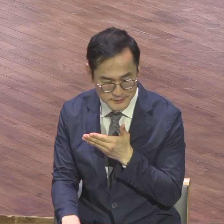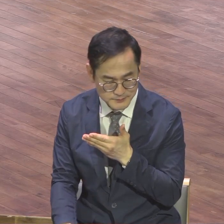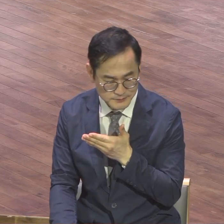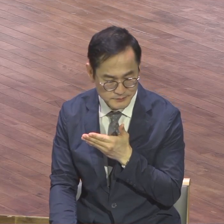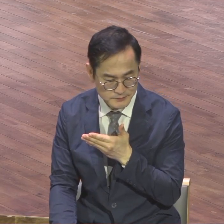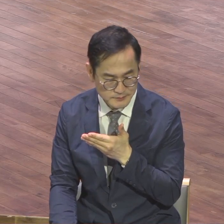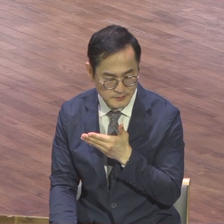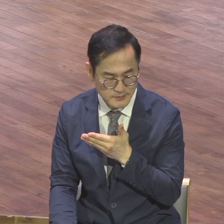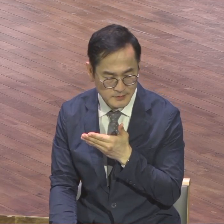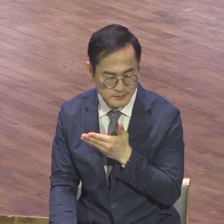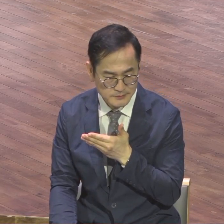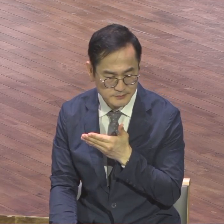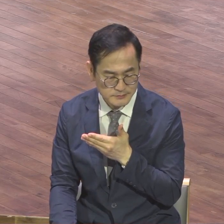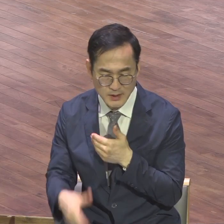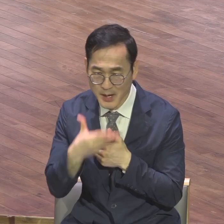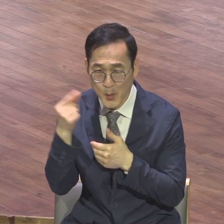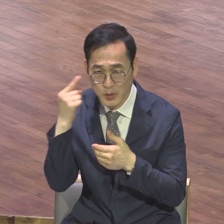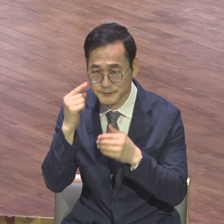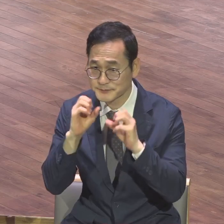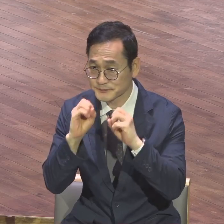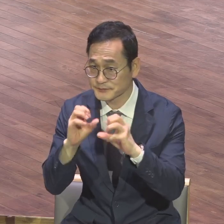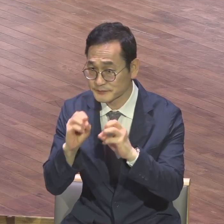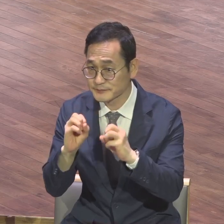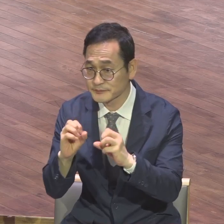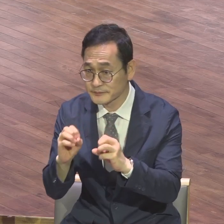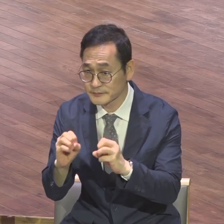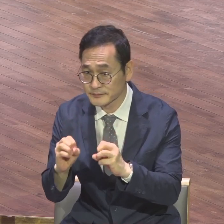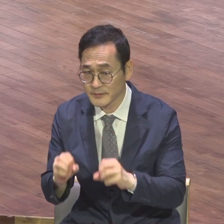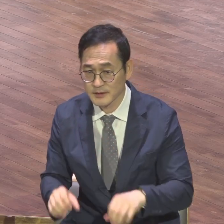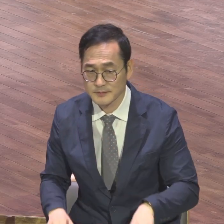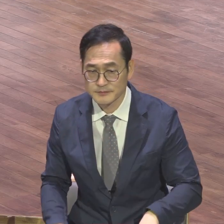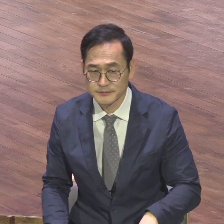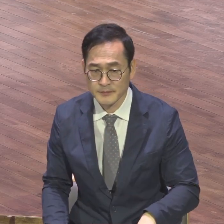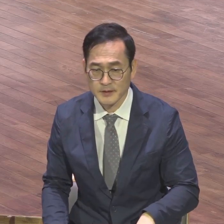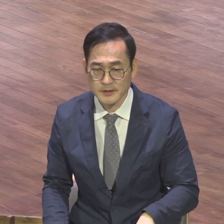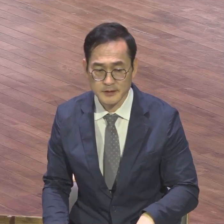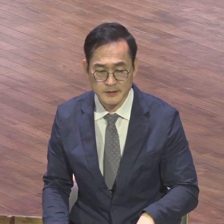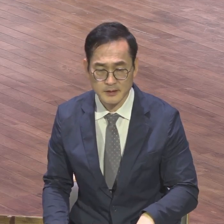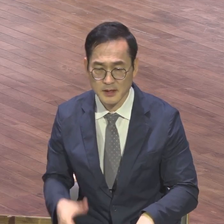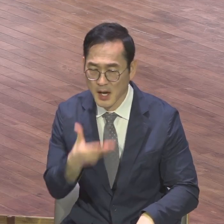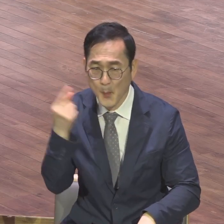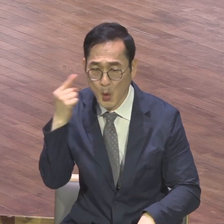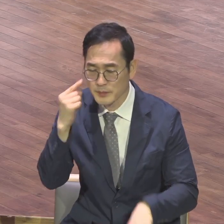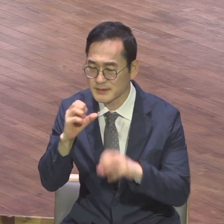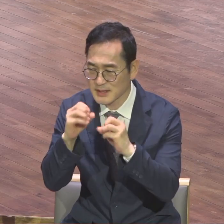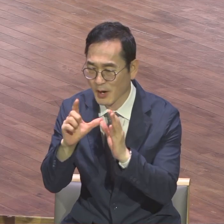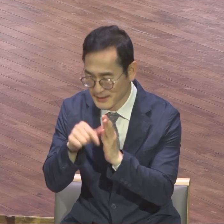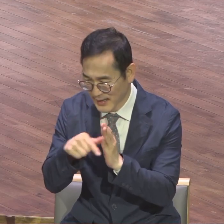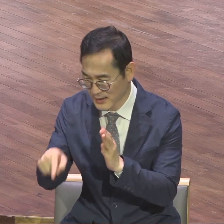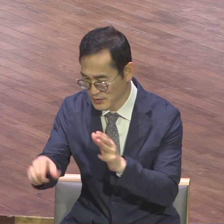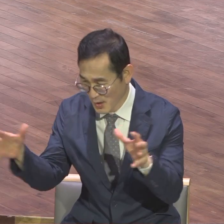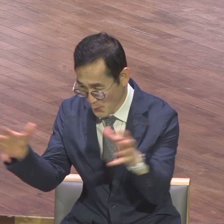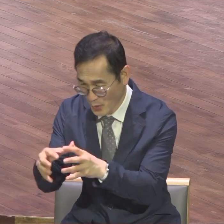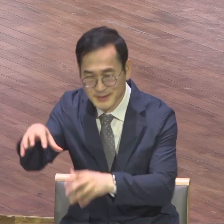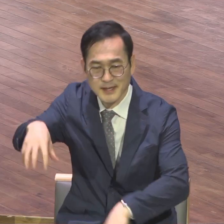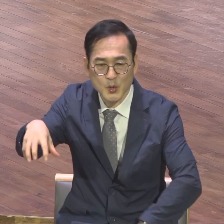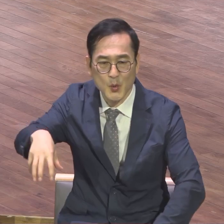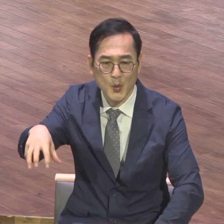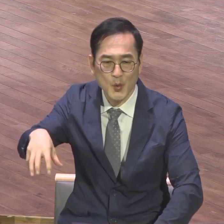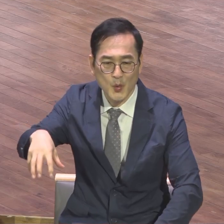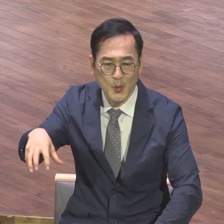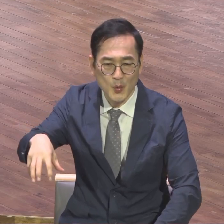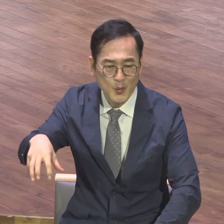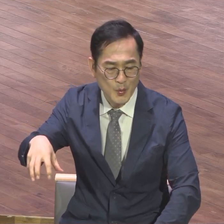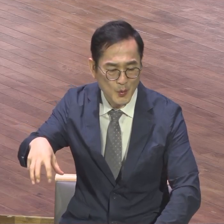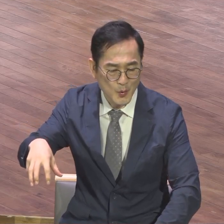빌립보 현장도 파고 들어갔는데 그래서 이 복음을 전가할 중요한 접촉점이 뭐요? 기도하는 곳으로 가기